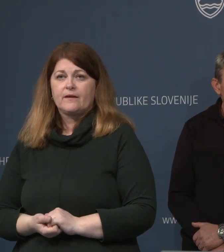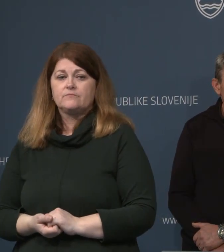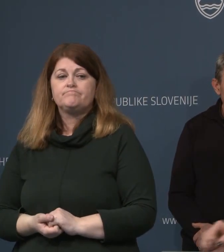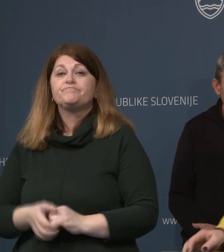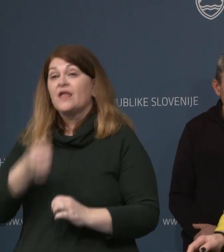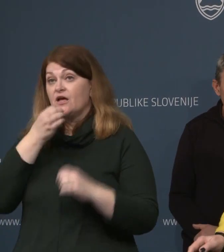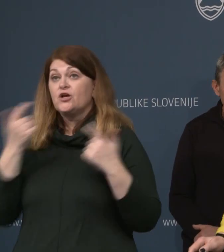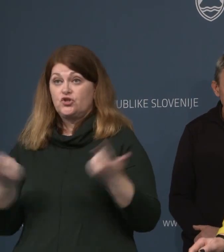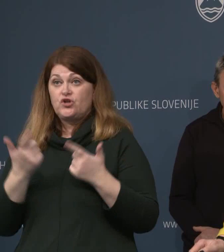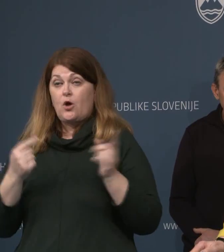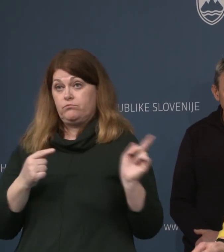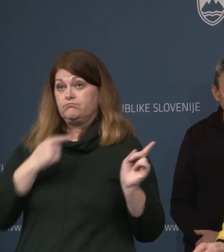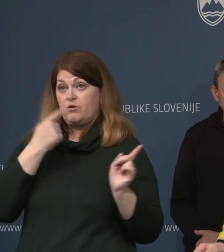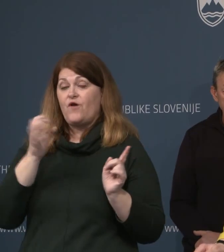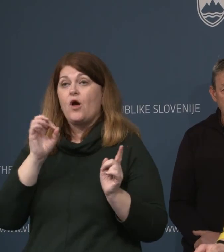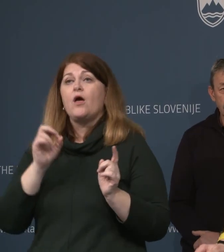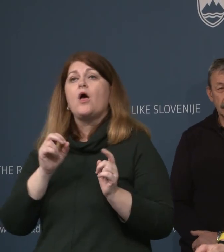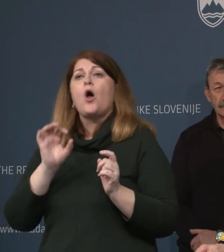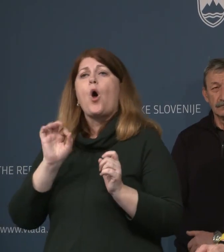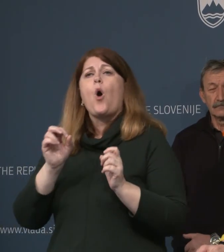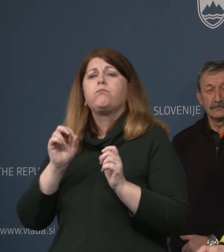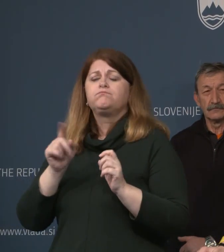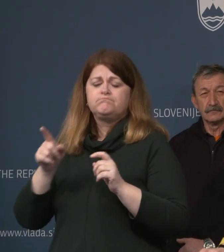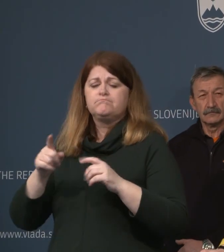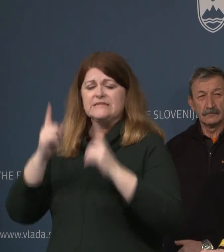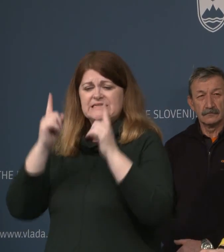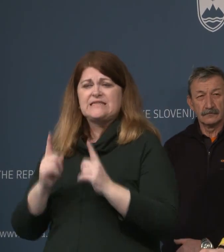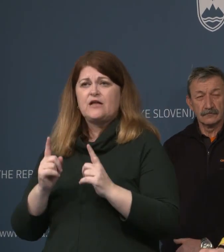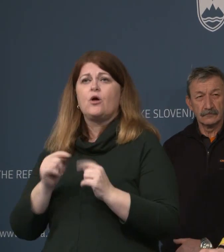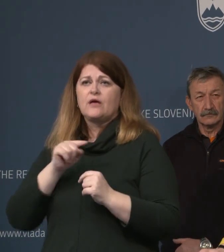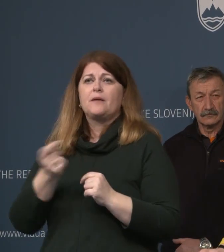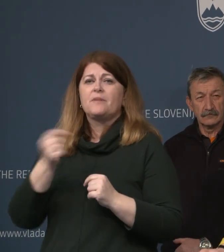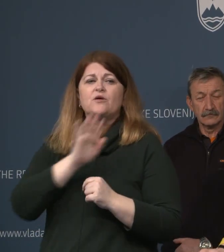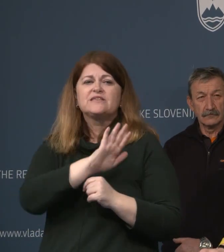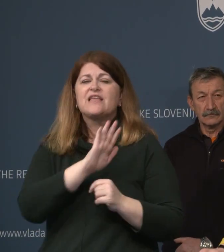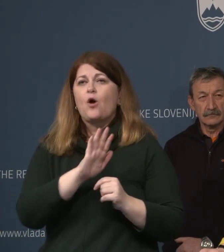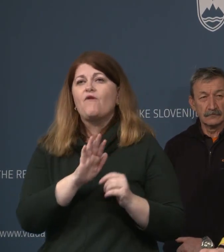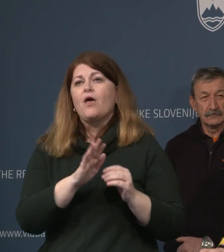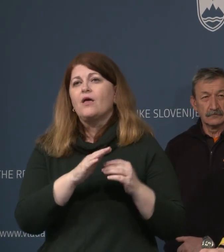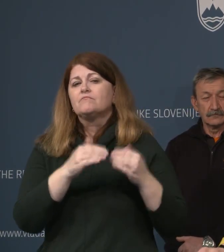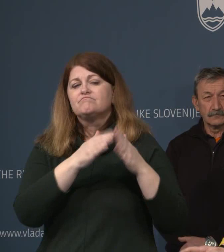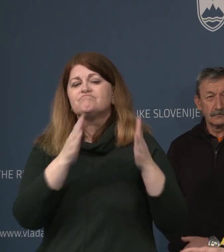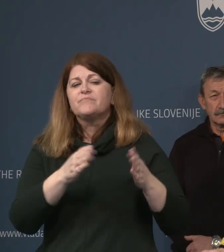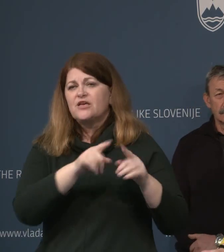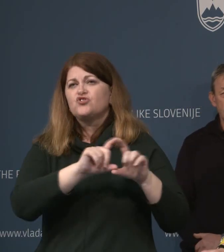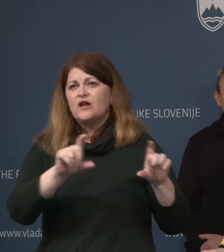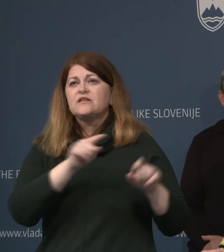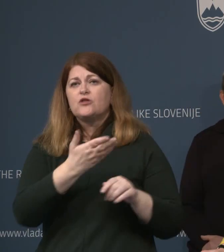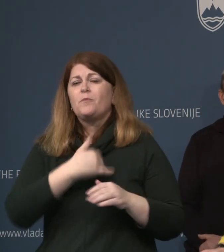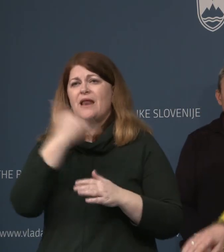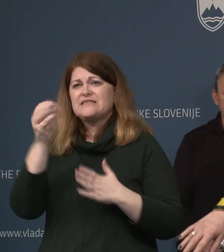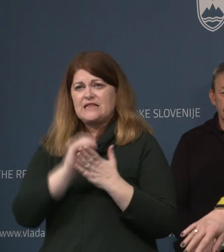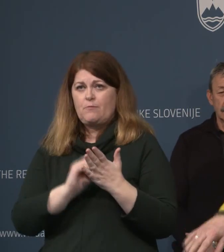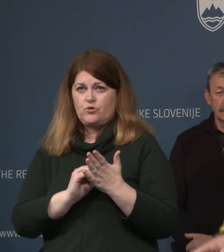No, če lahko kar jaz povem o kliničnem stanju, zato ker prihajam iz moje matične hiše infekcijske in sem dobila zadnje